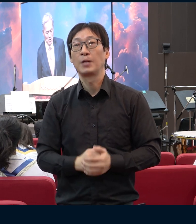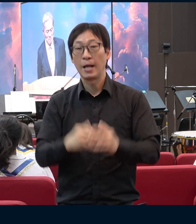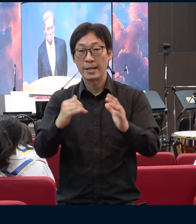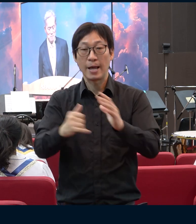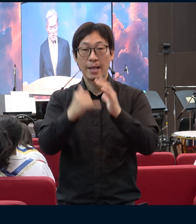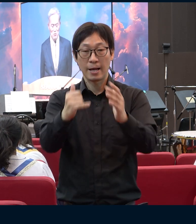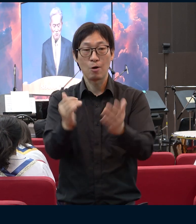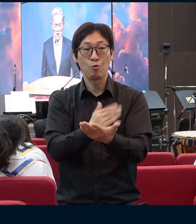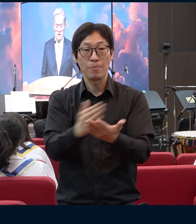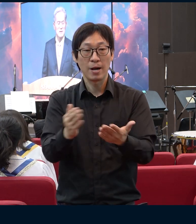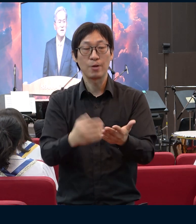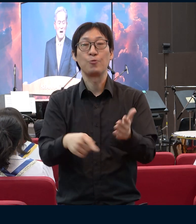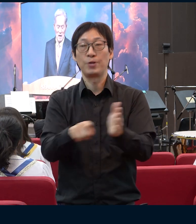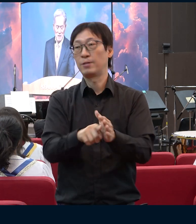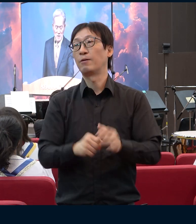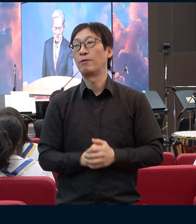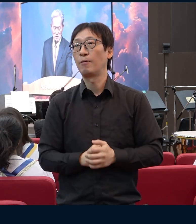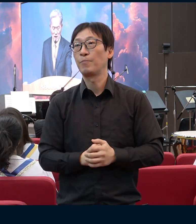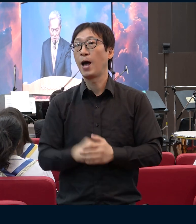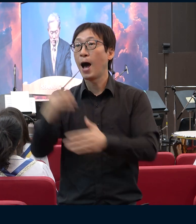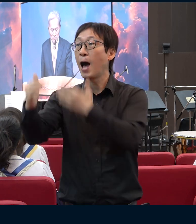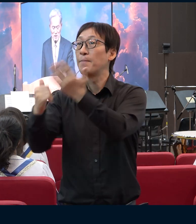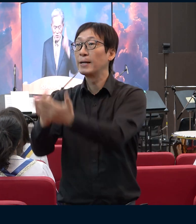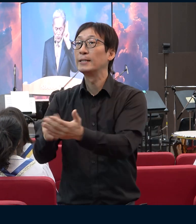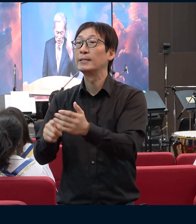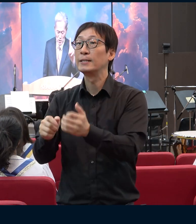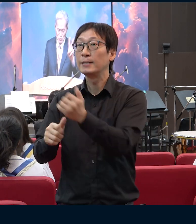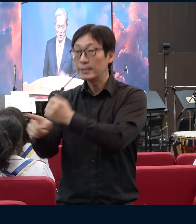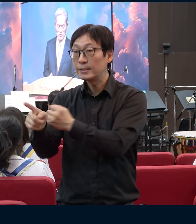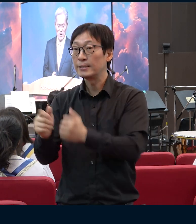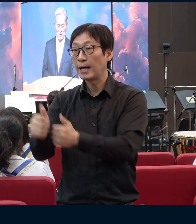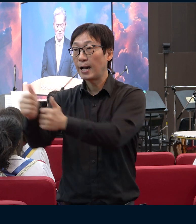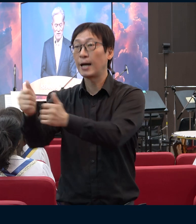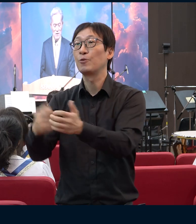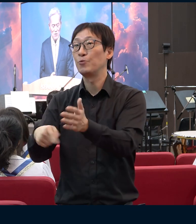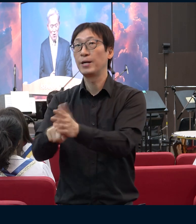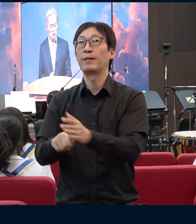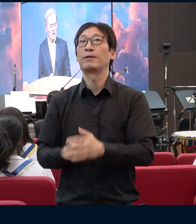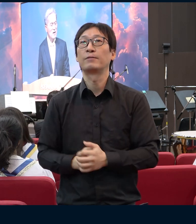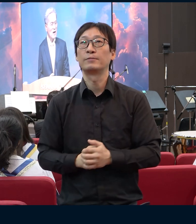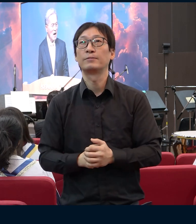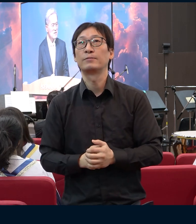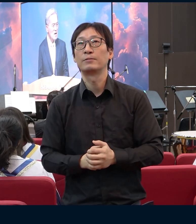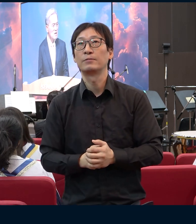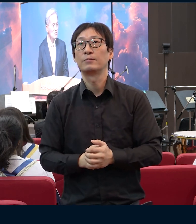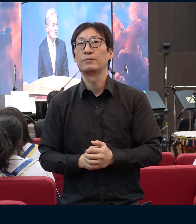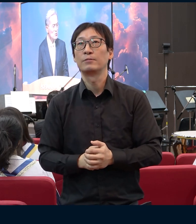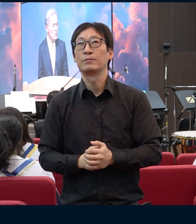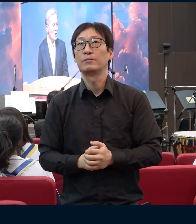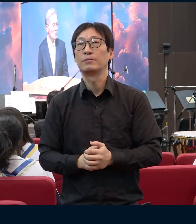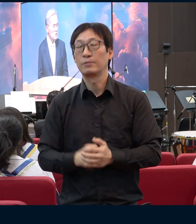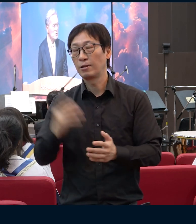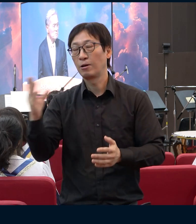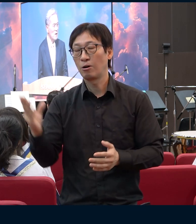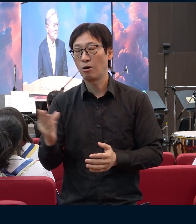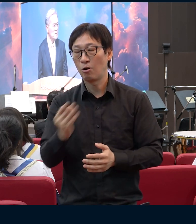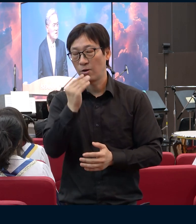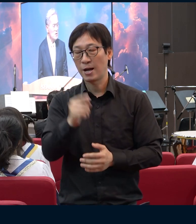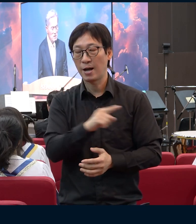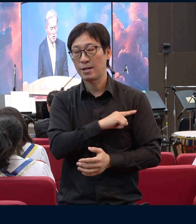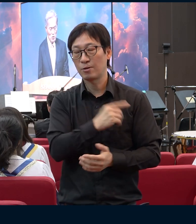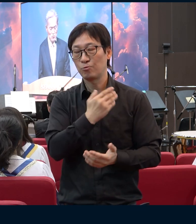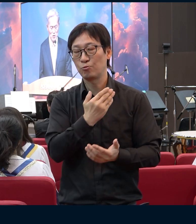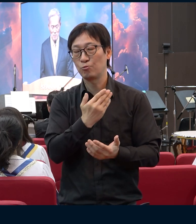세상과 구별됨, 이것과 하나님의 뜻을 따르는 것, 이 두 가지 이유 때문에 거룩의 가장 중요하고